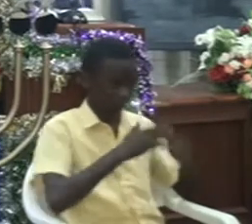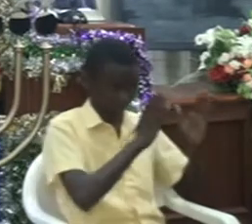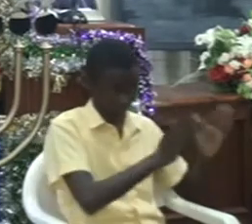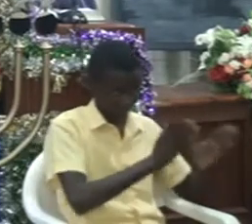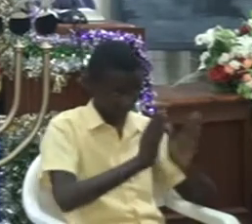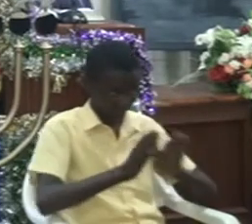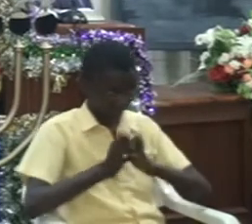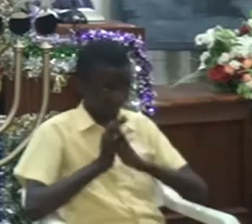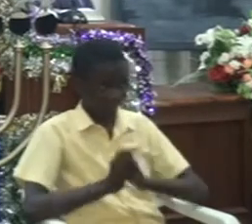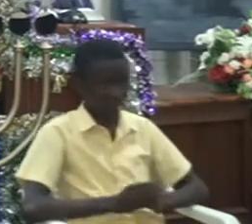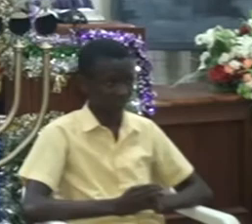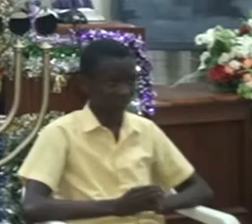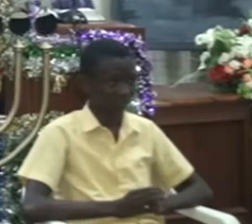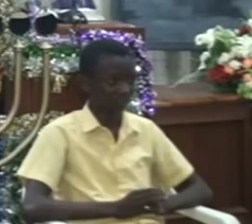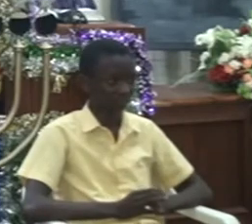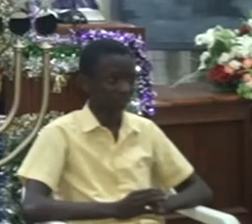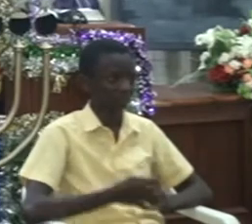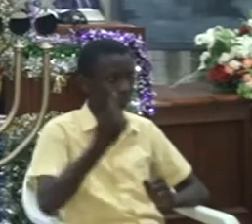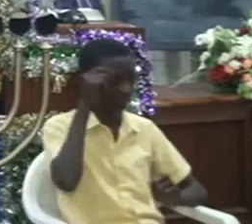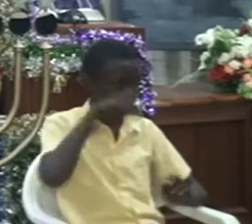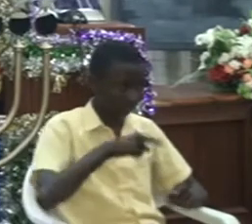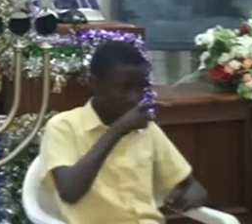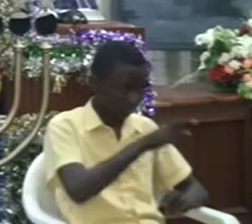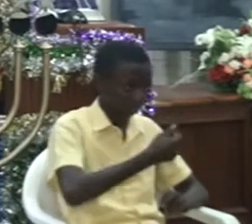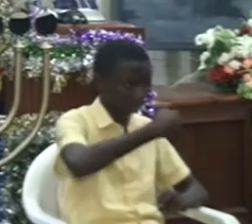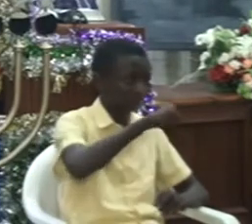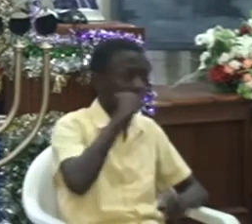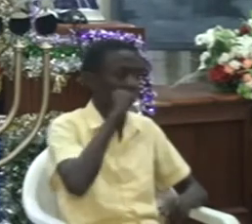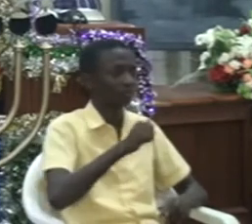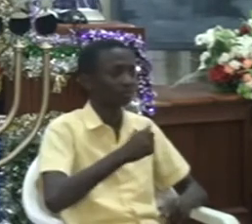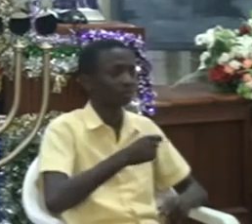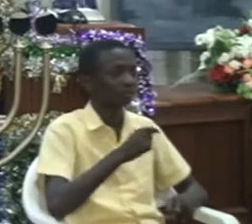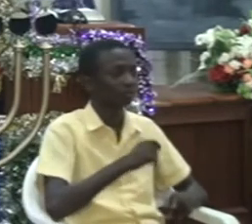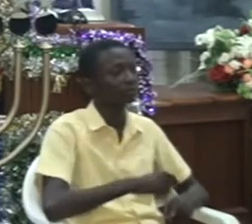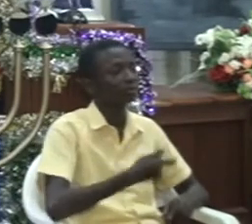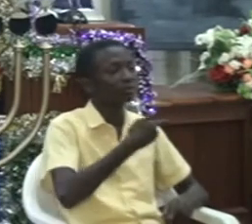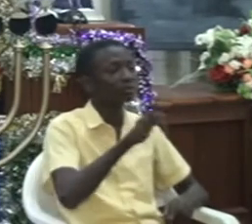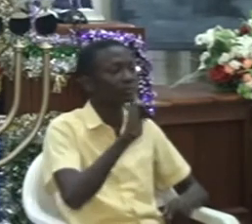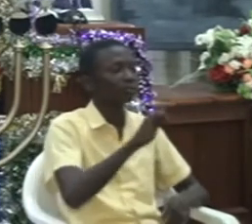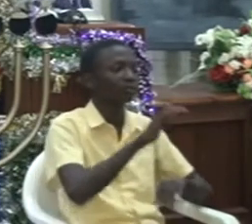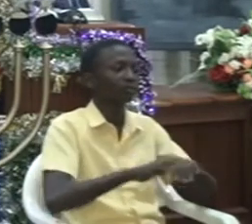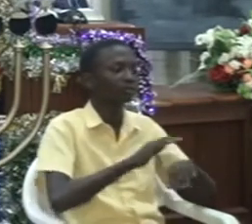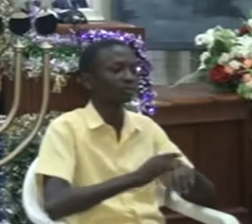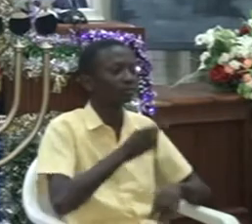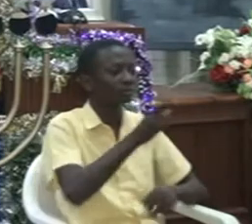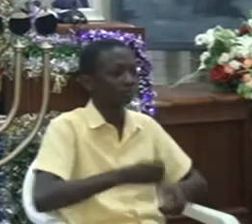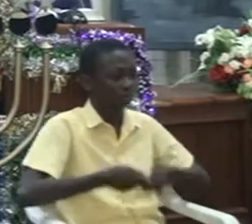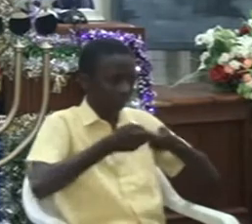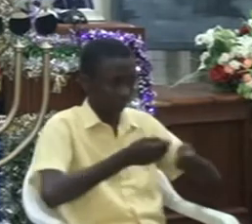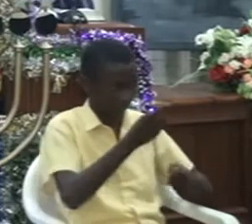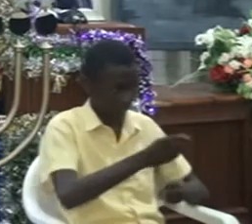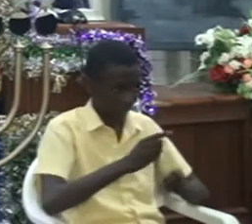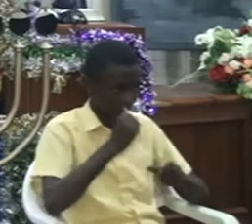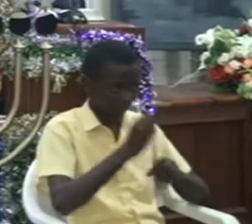Mungu alikitarisha kwa sa fille. Kusudi wewe binti yake. Il t'appelle. Anakuita. Il te donne cette œuvre. Kisha anakupatia